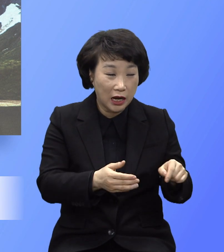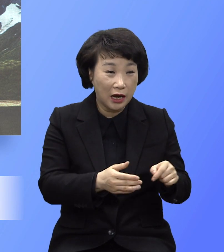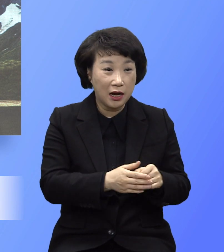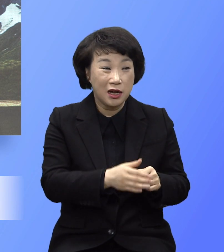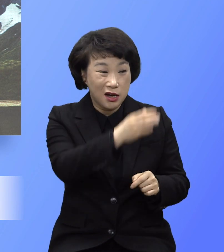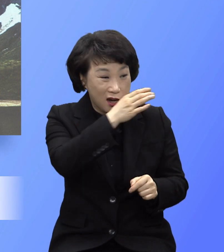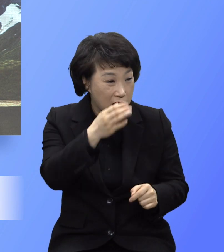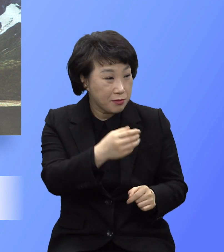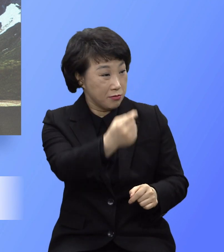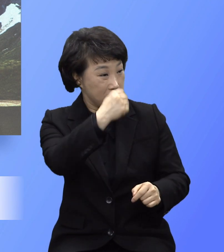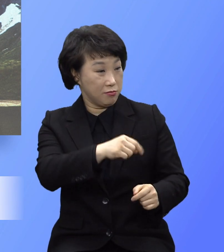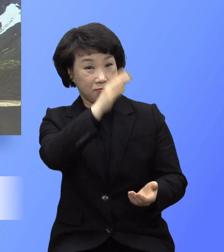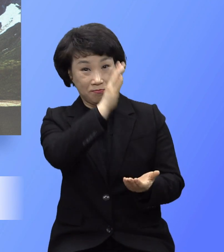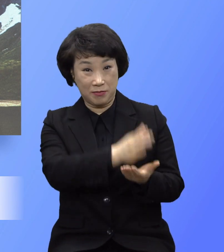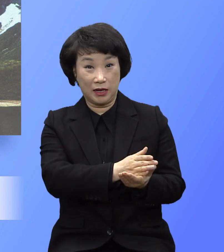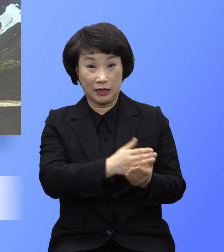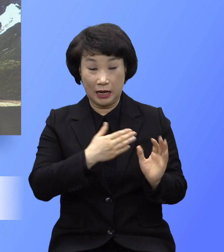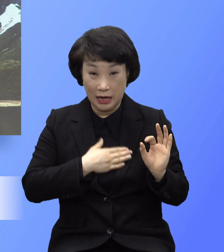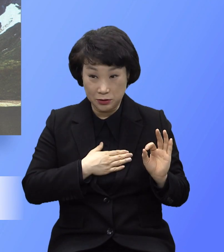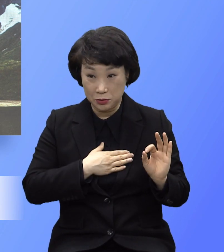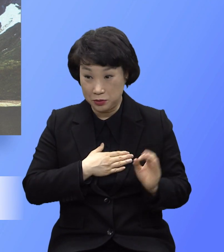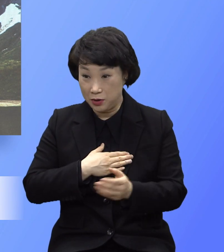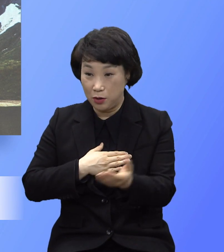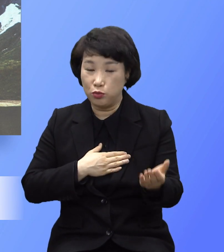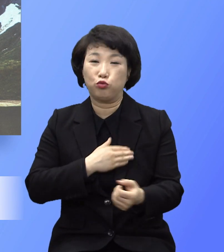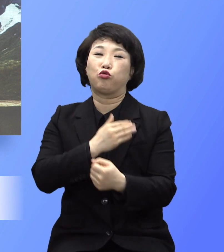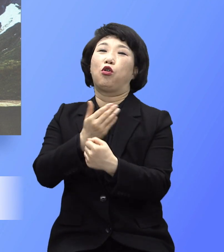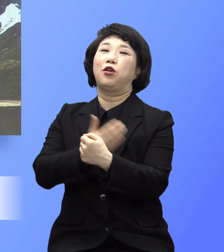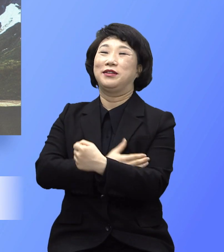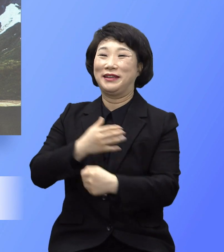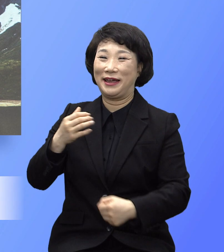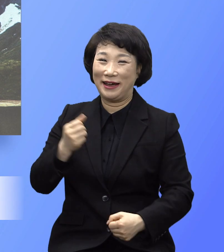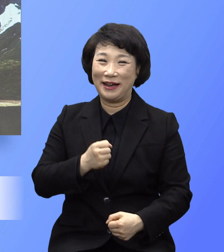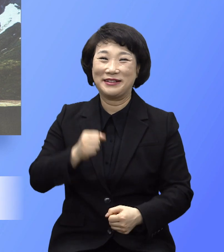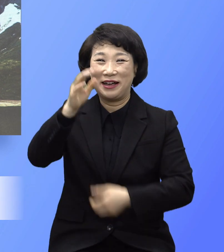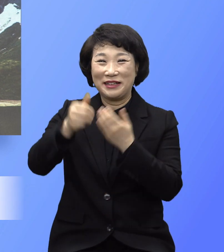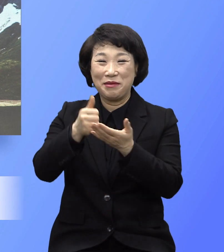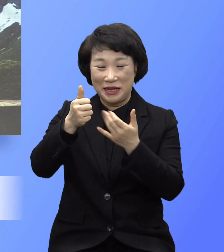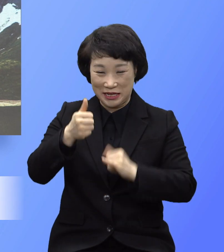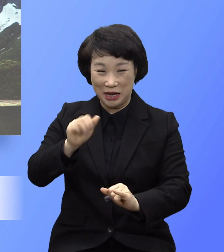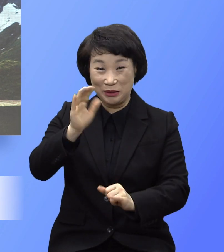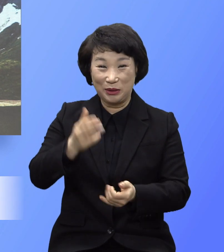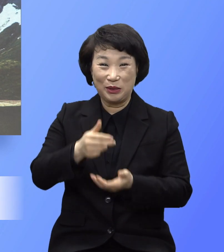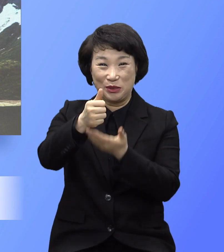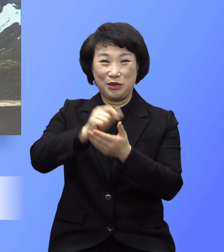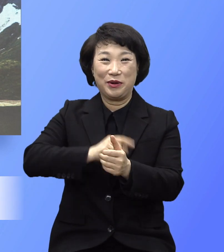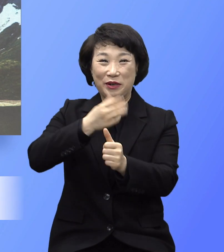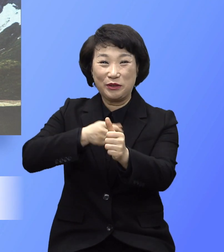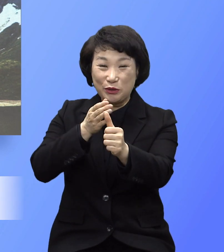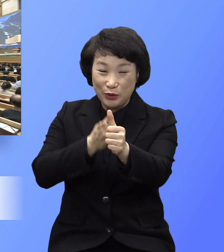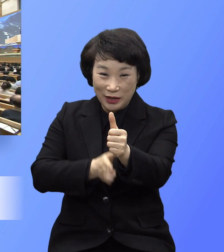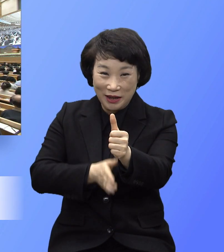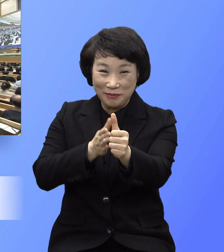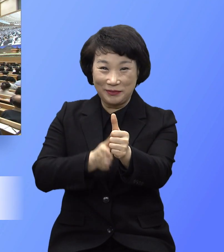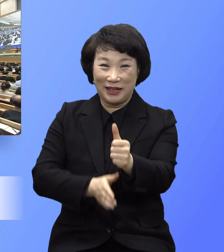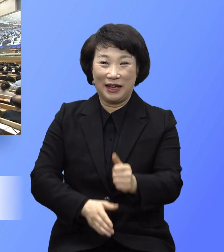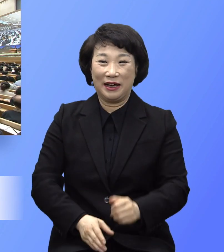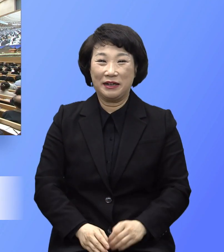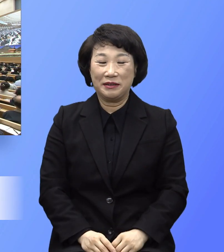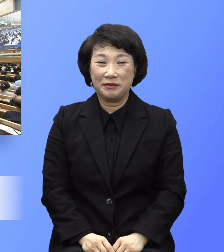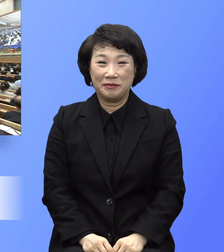역사가 감히 역사하지 못하도록 권세 있는 하나님의 자녀가 되기를 주님의 이름으로 축원합니다.